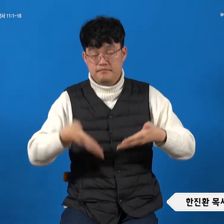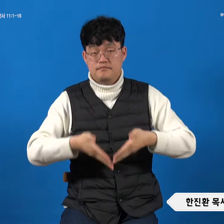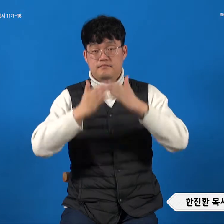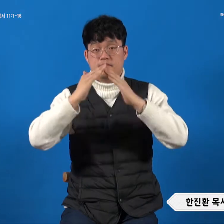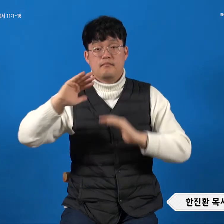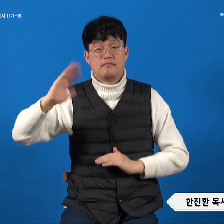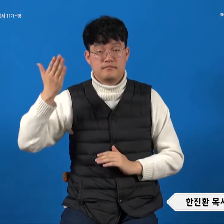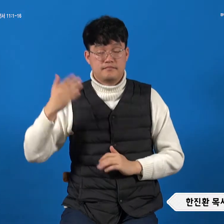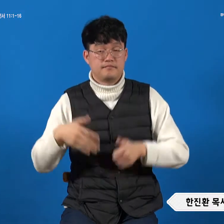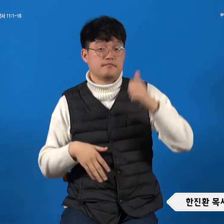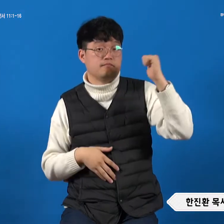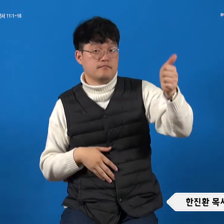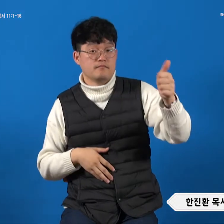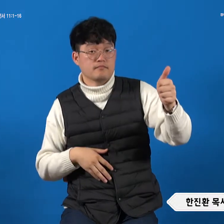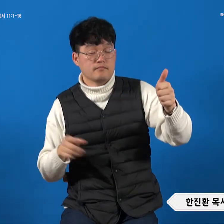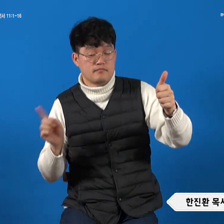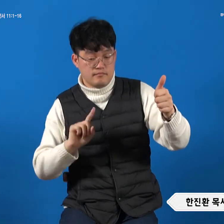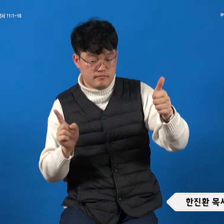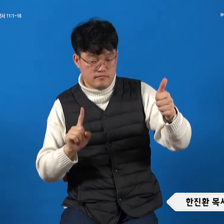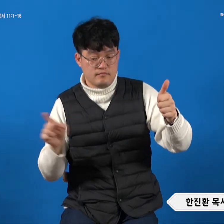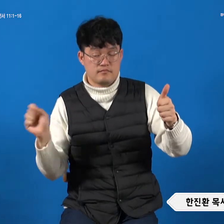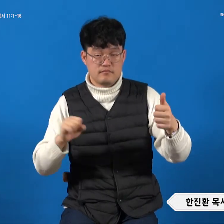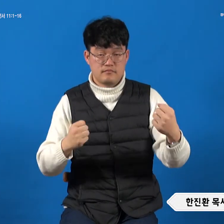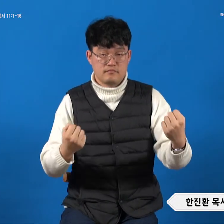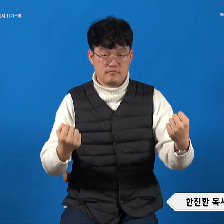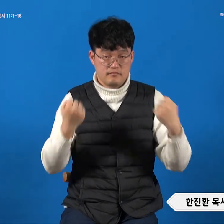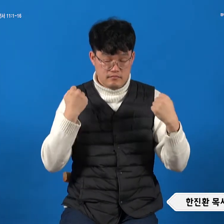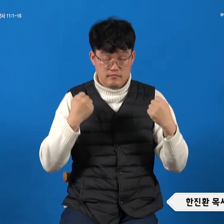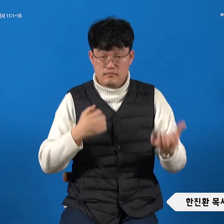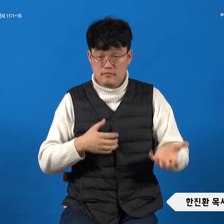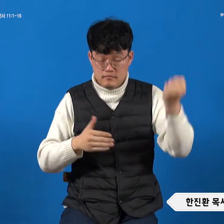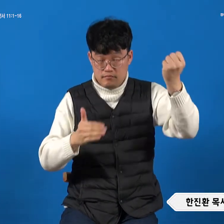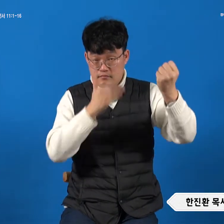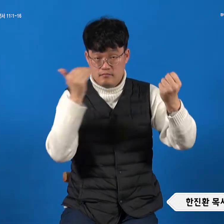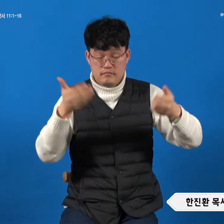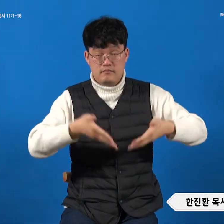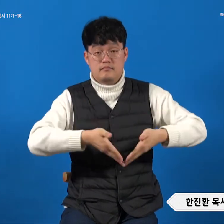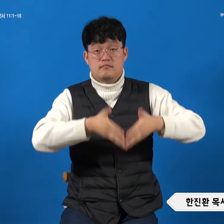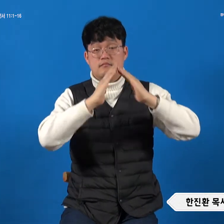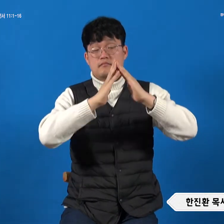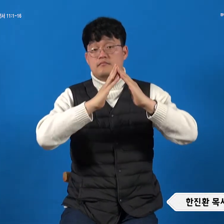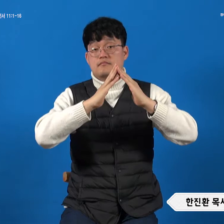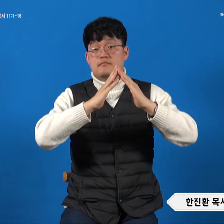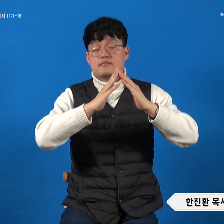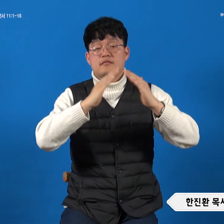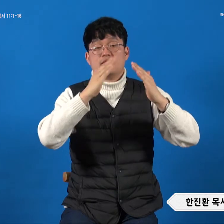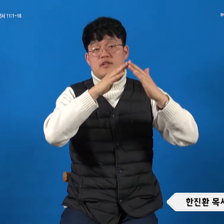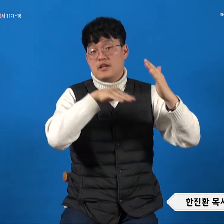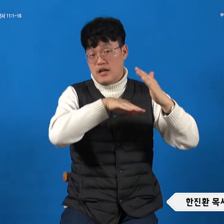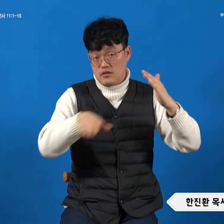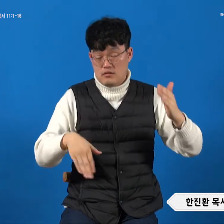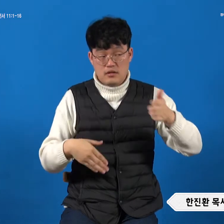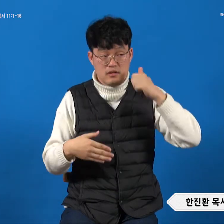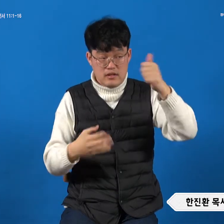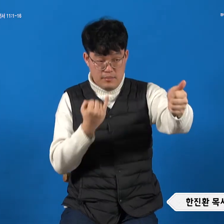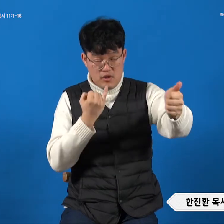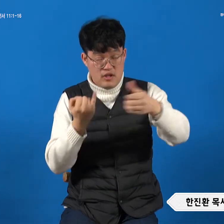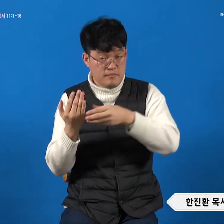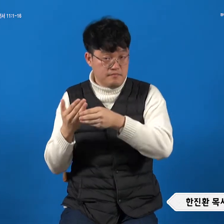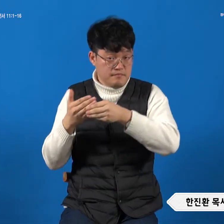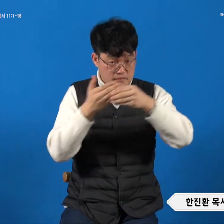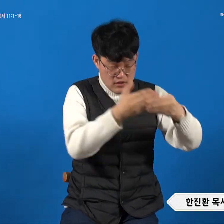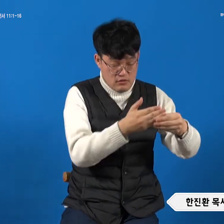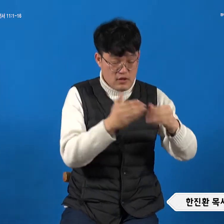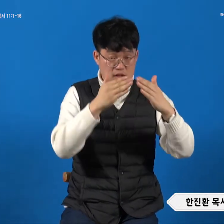됩니다. 남편이 권위를 가지고 바로 서 있는 가정, 남편이 앞장서서 인도하는